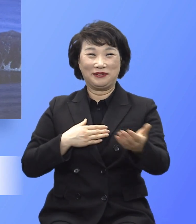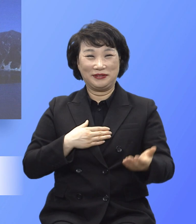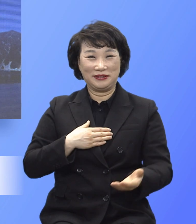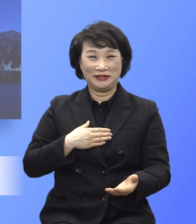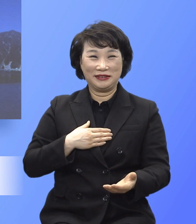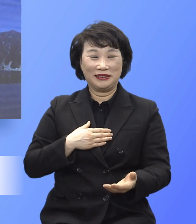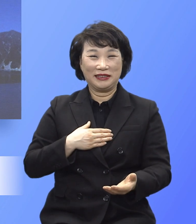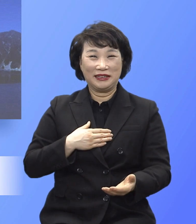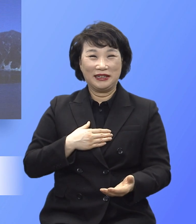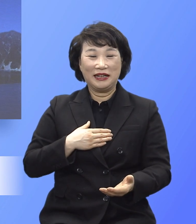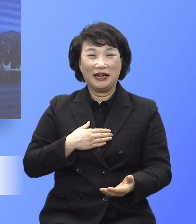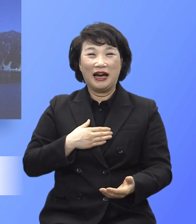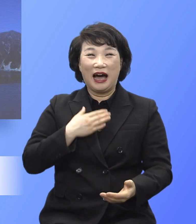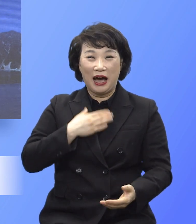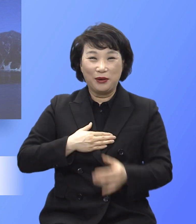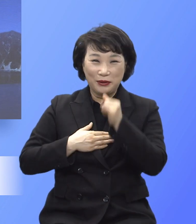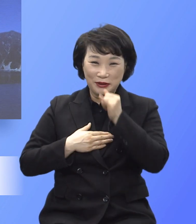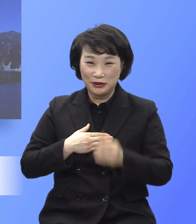확실하게,